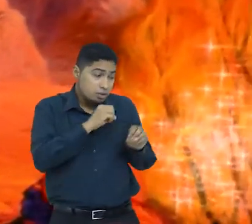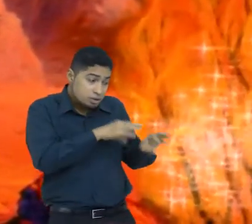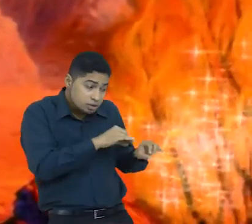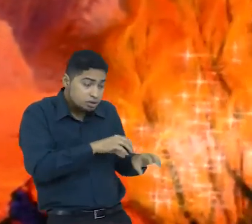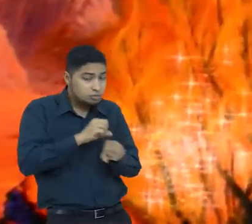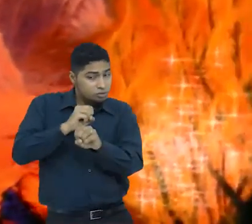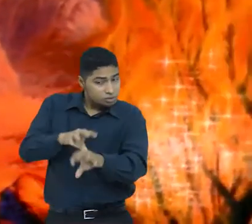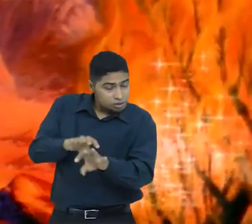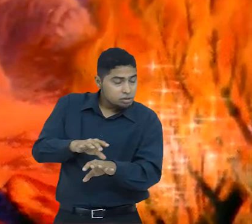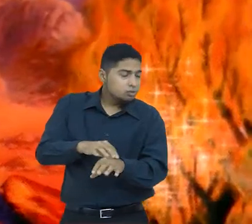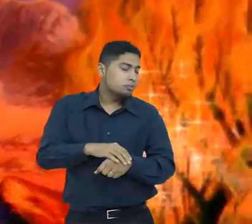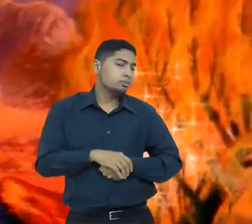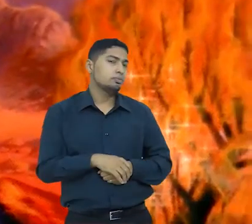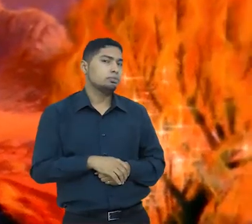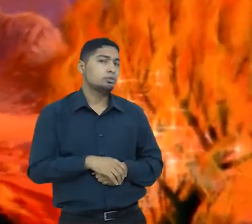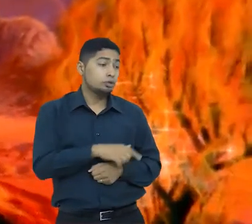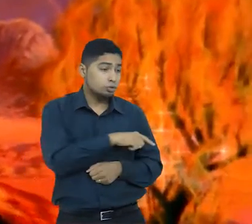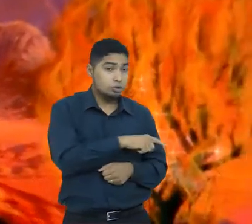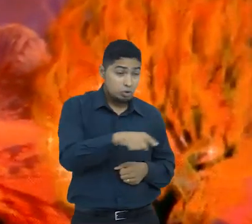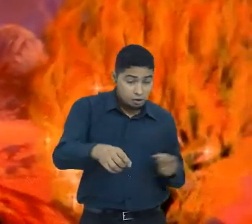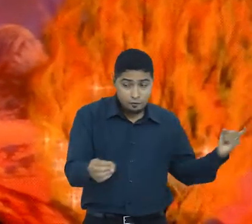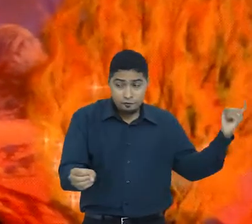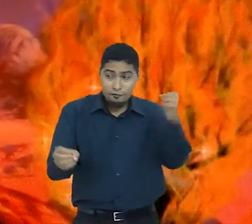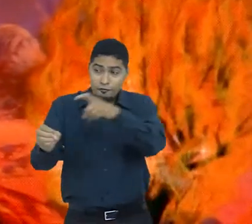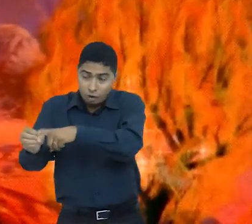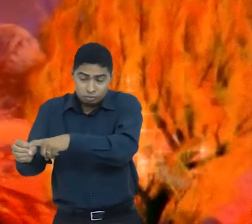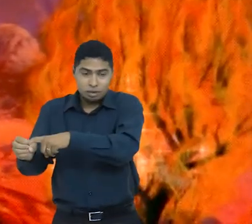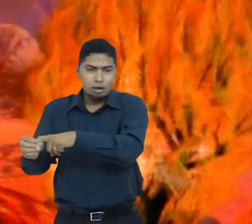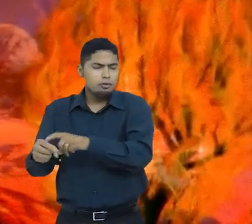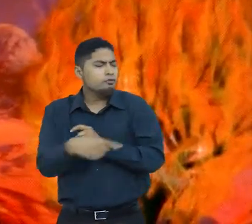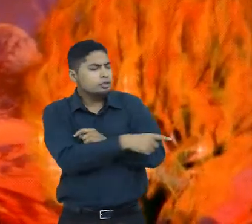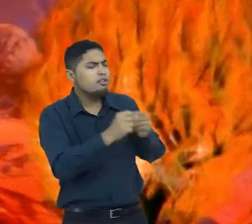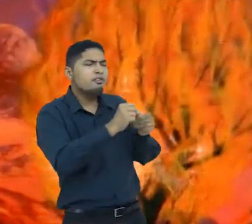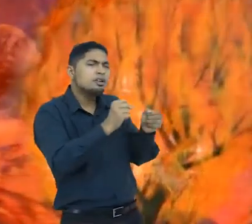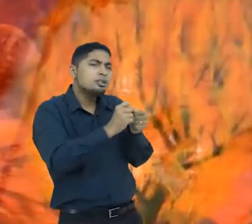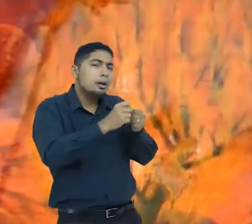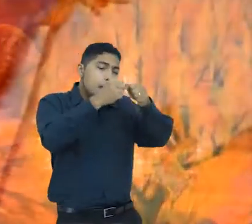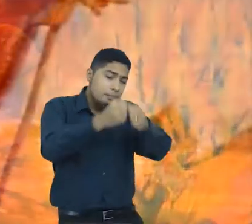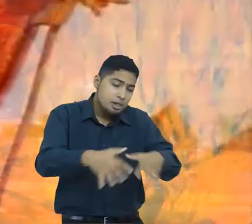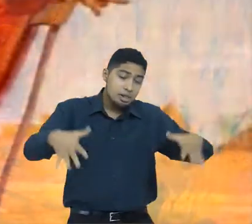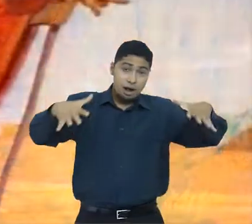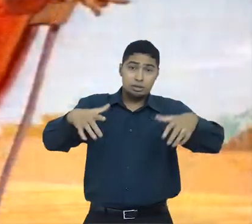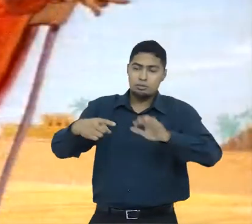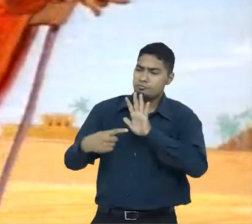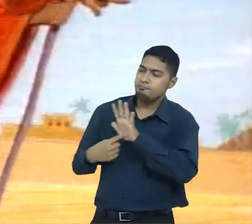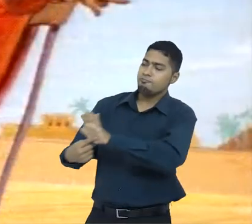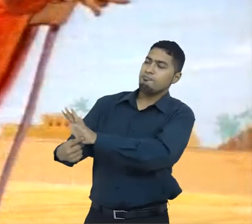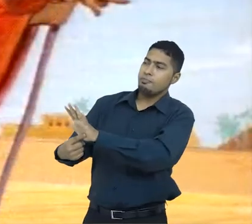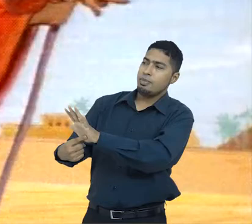Vou lhe ensinar o que falar e fazer. Quando retornar ao Egito, você fará milagres em frente do